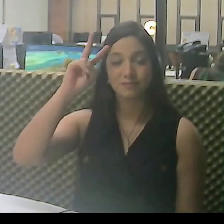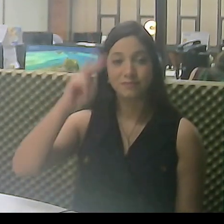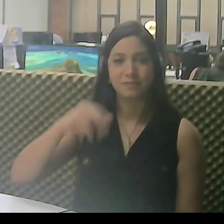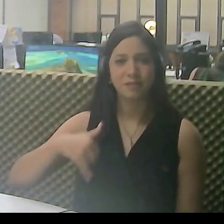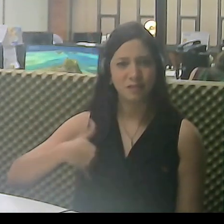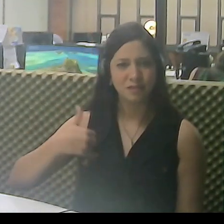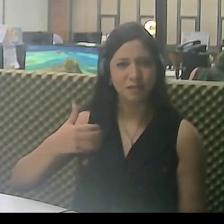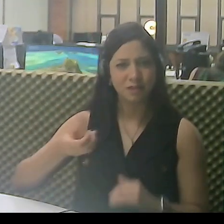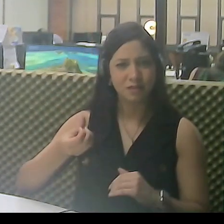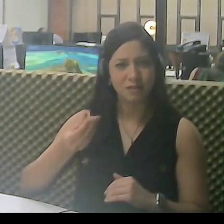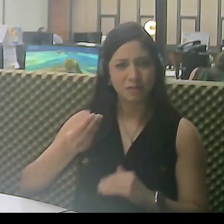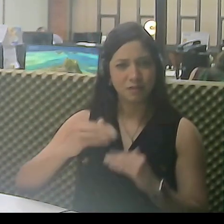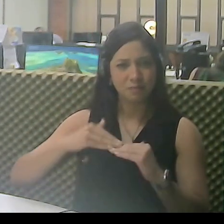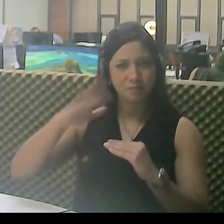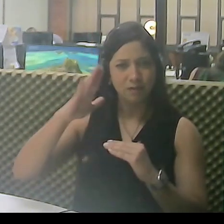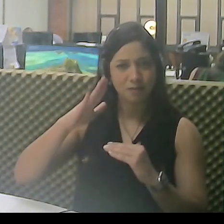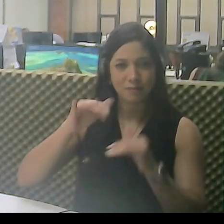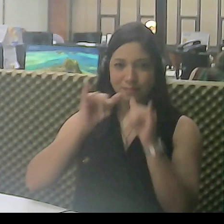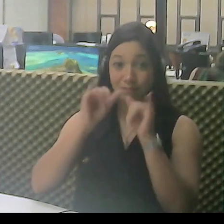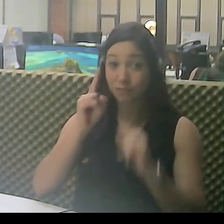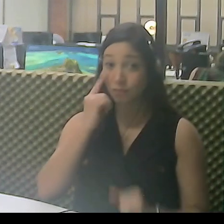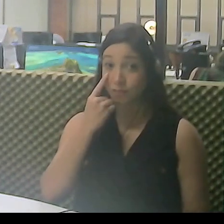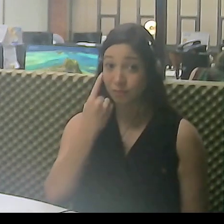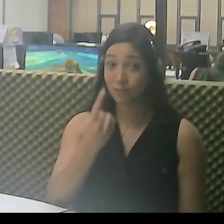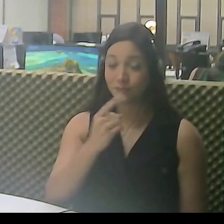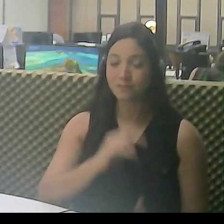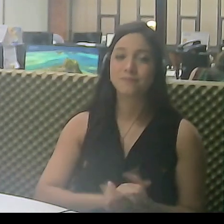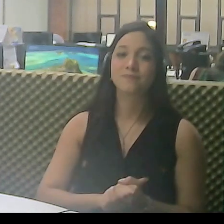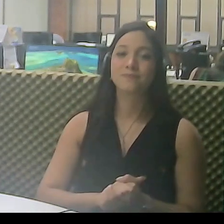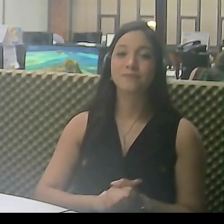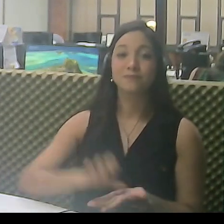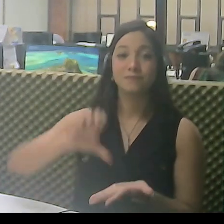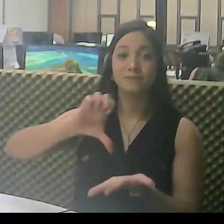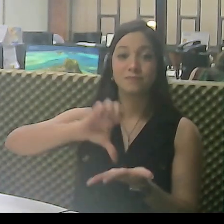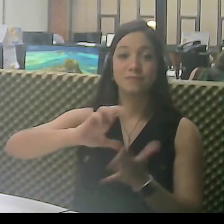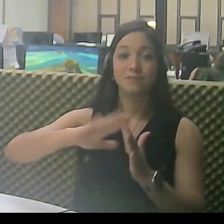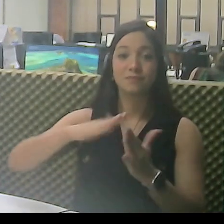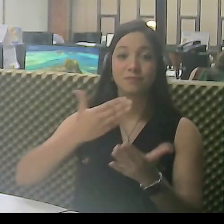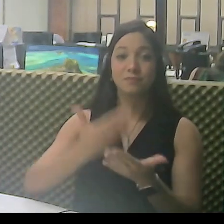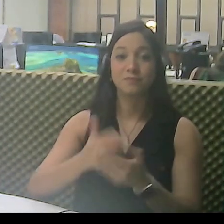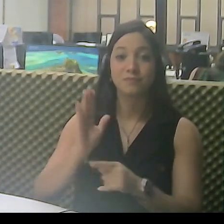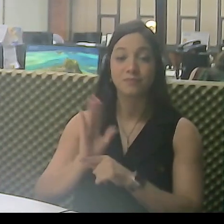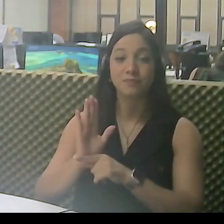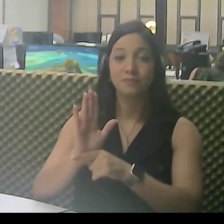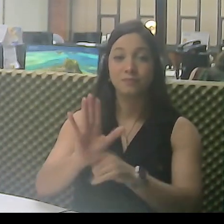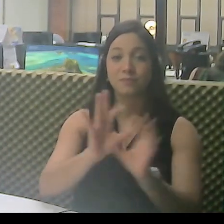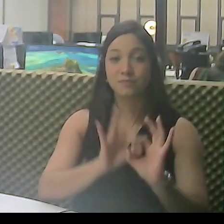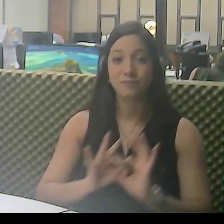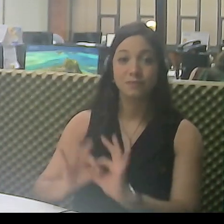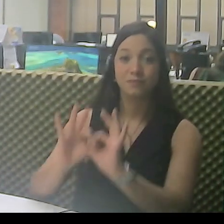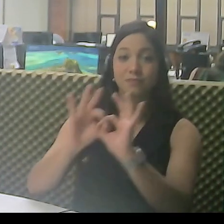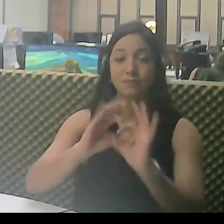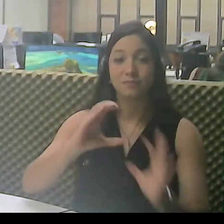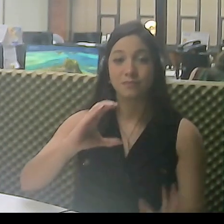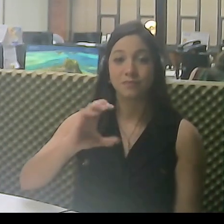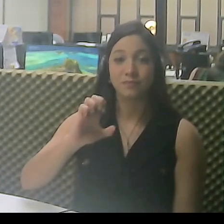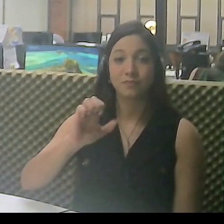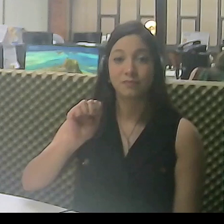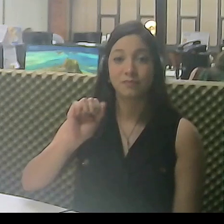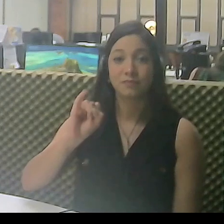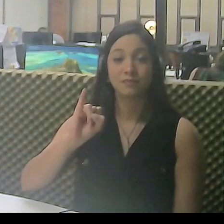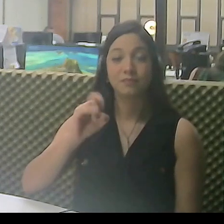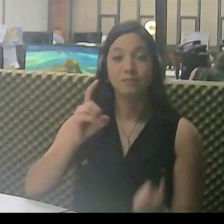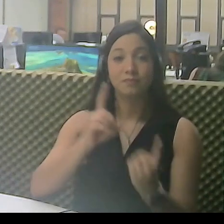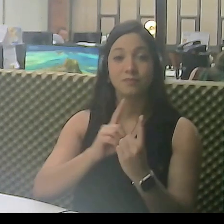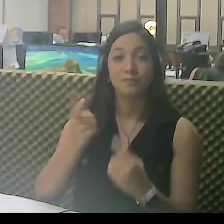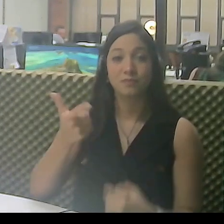de 60 anos, então esse recado é para você. Os Centros Educacionais de Assistência Integrada, os CEAS, voltam a atender